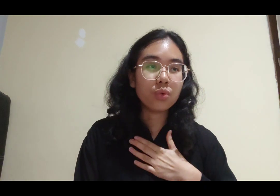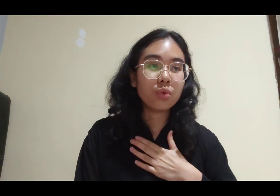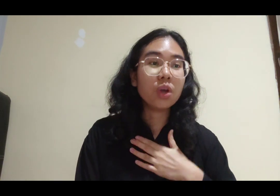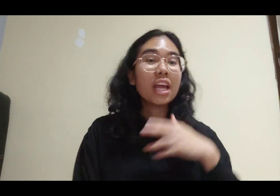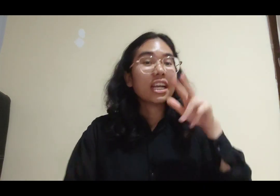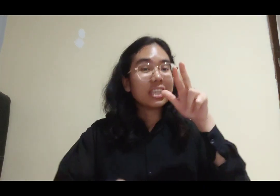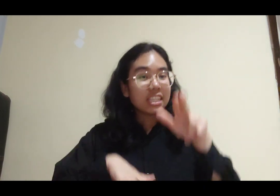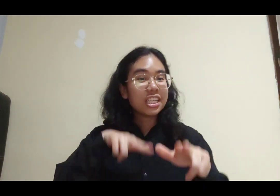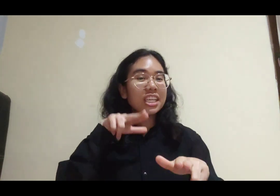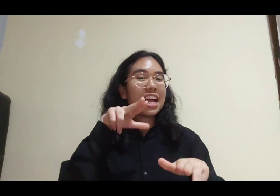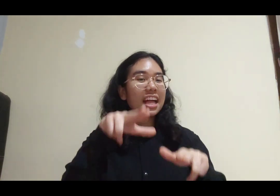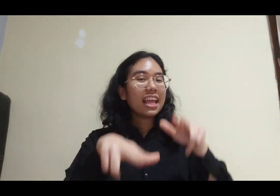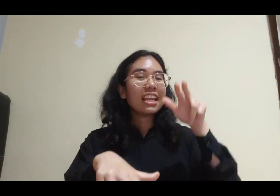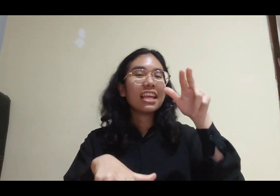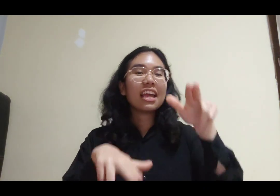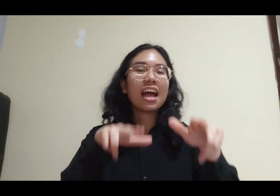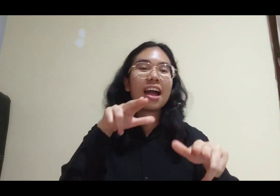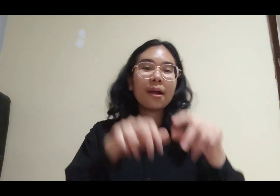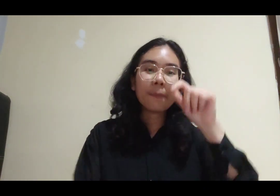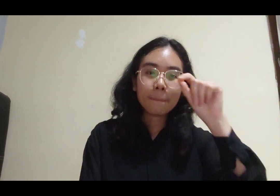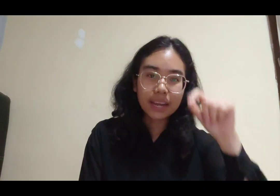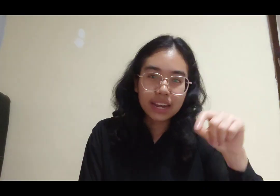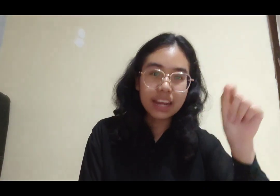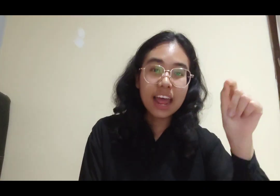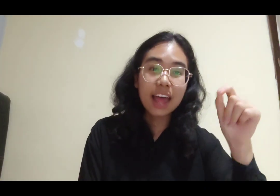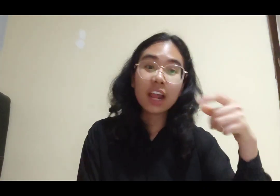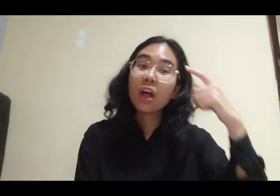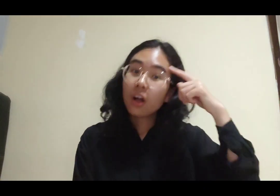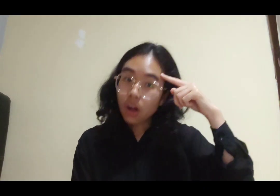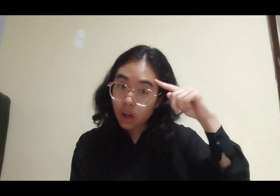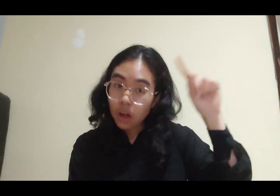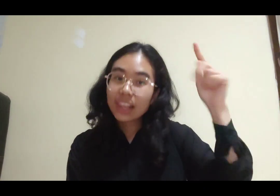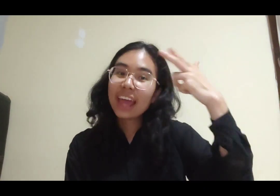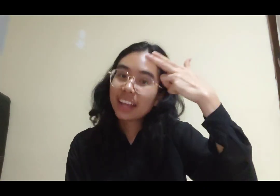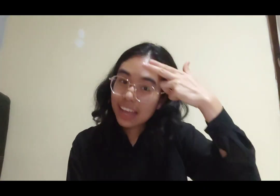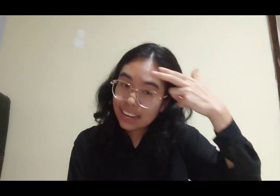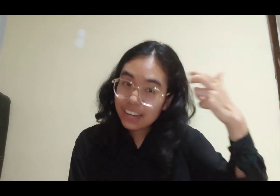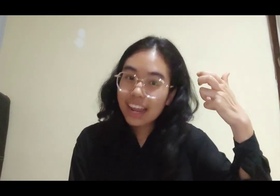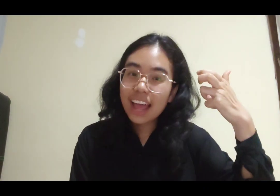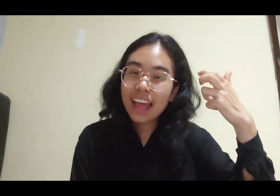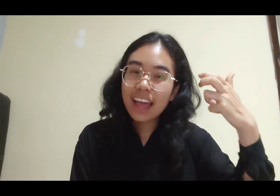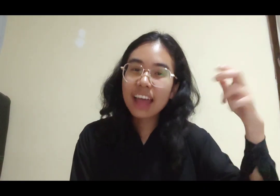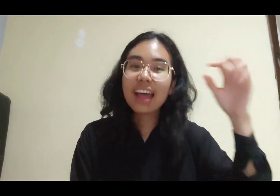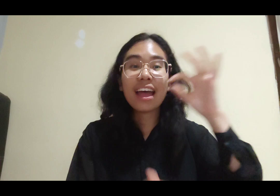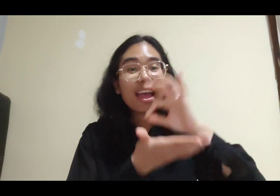menuntunku ke jalan yang benar, oleh karena